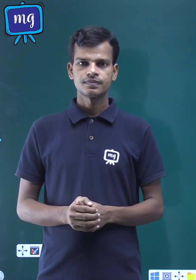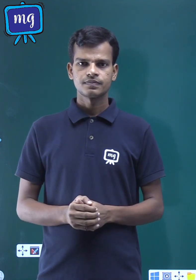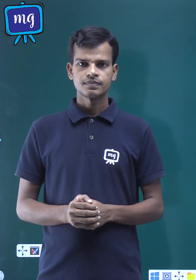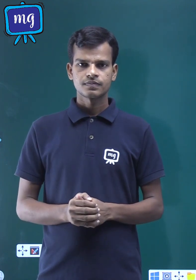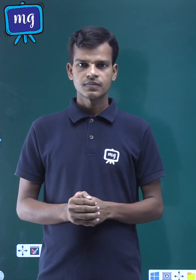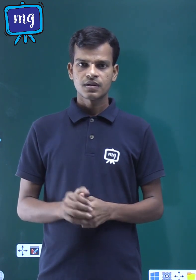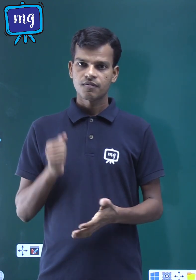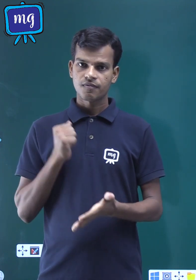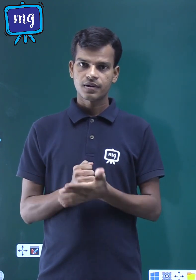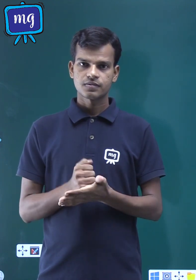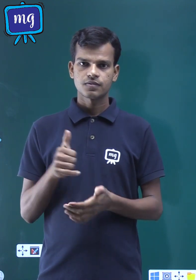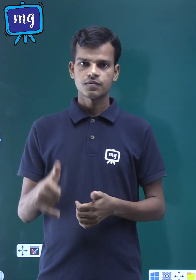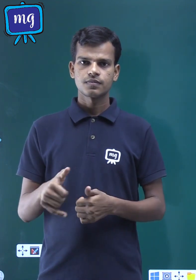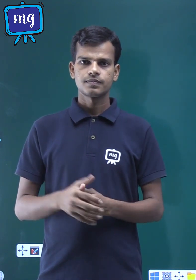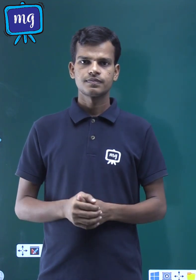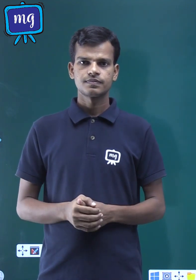निश्चित हो,